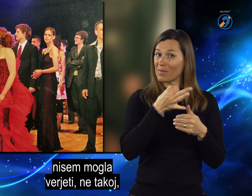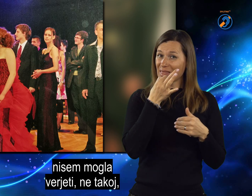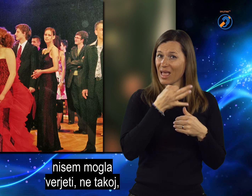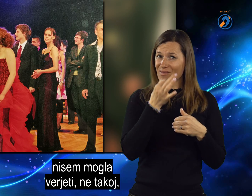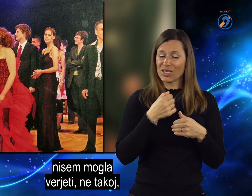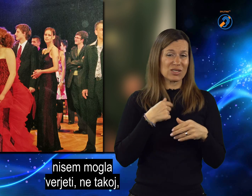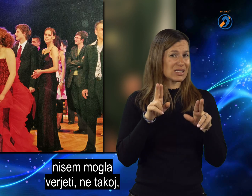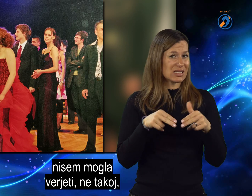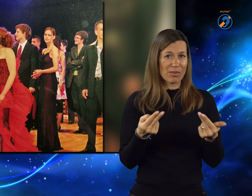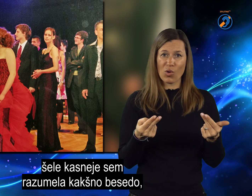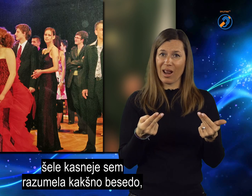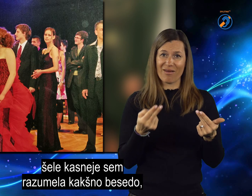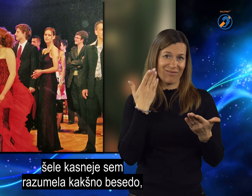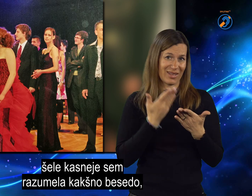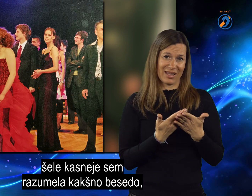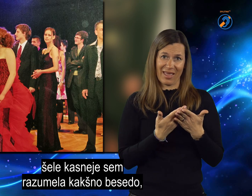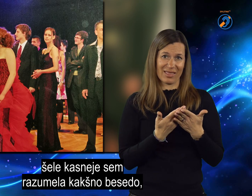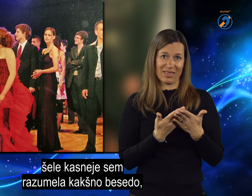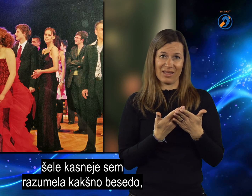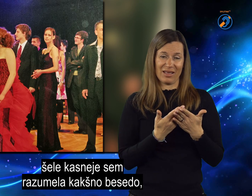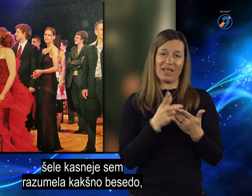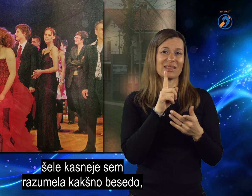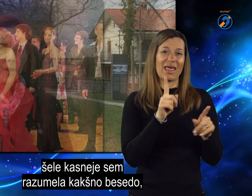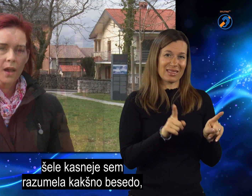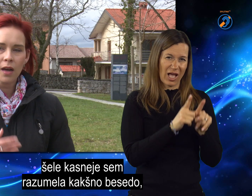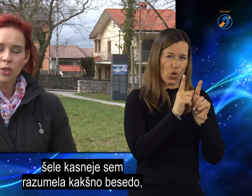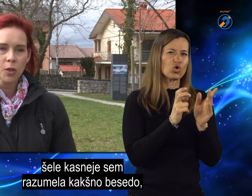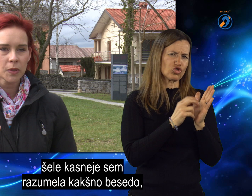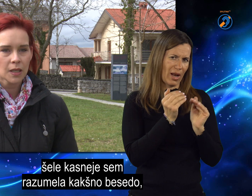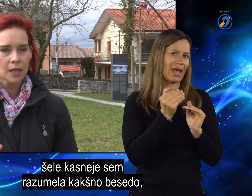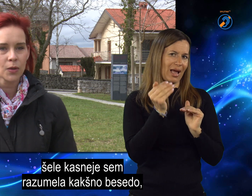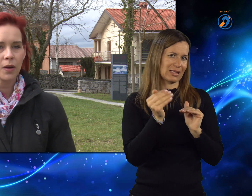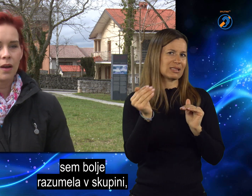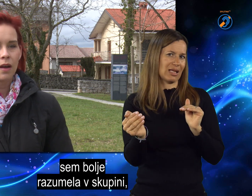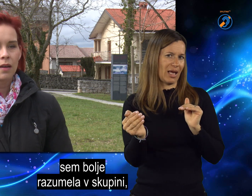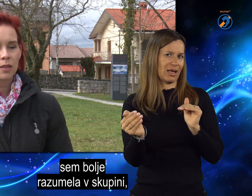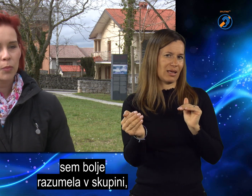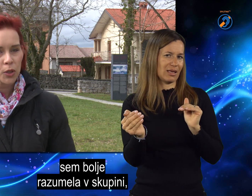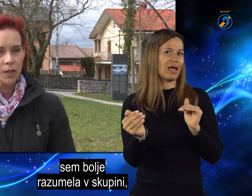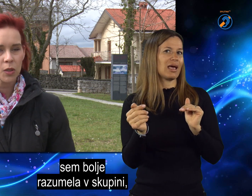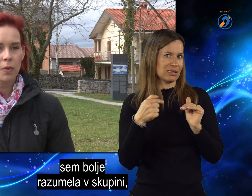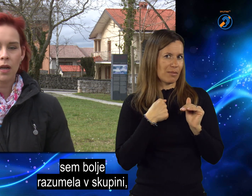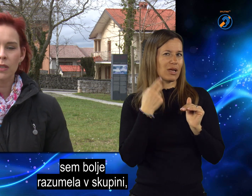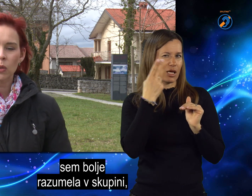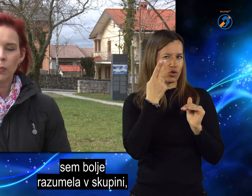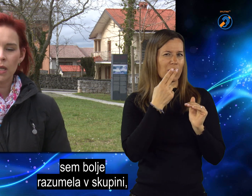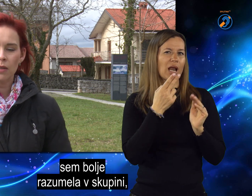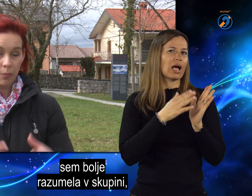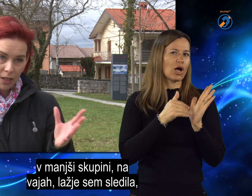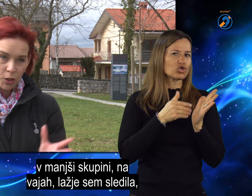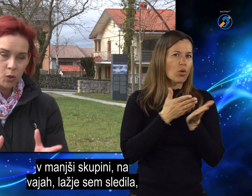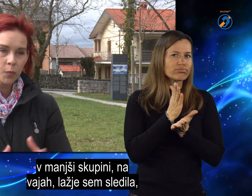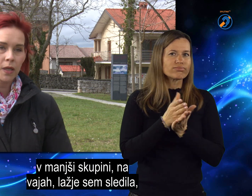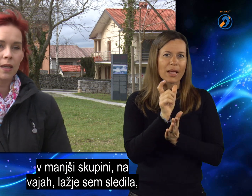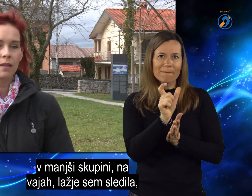ne takoj, šele kasneje, sem razumela kakšno besedo, sem bolj se razumela v skupini,